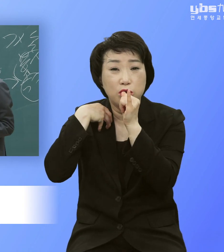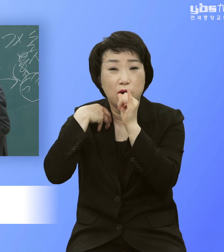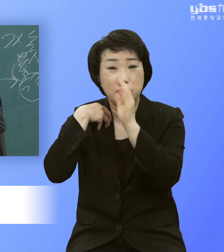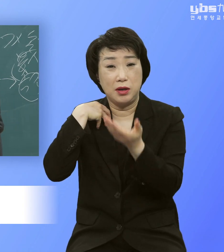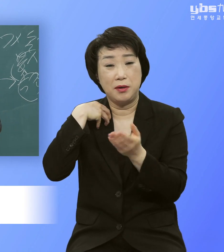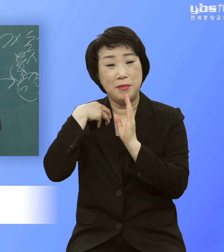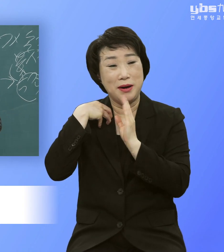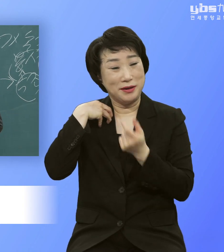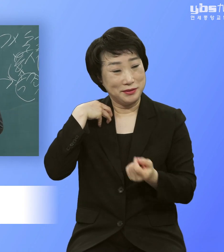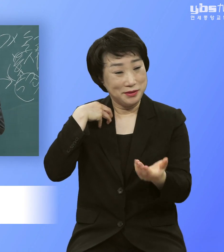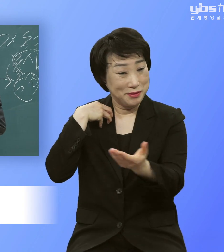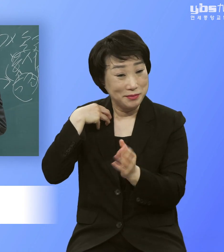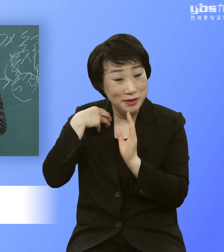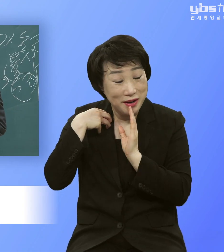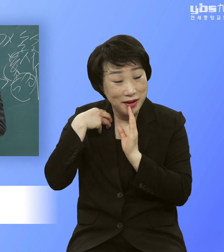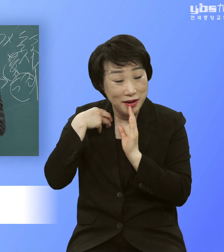되는데,